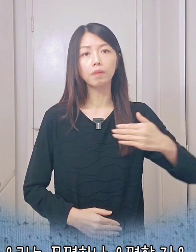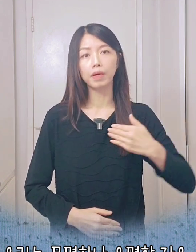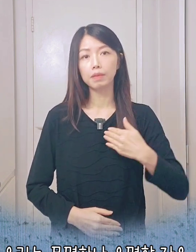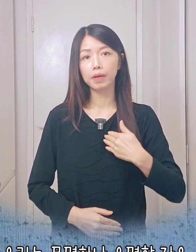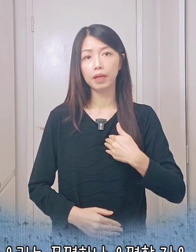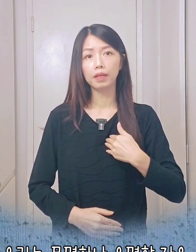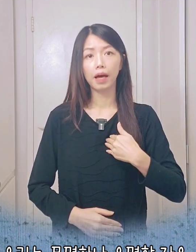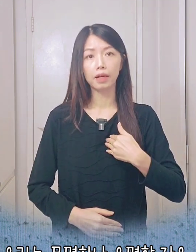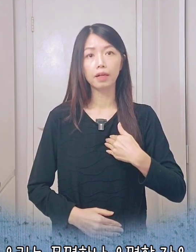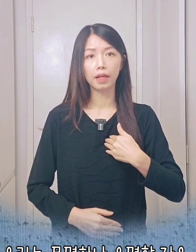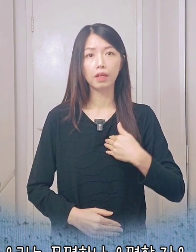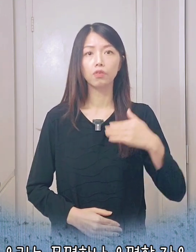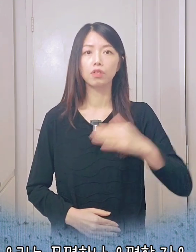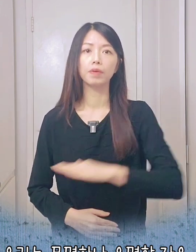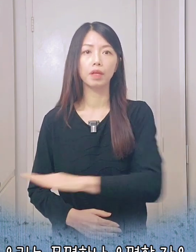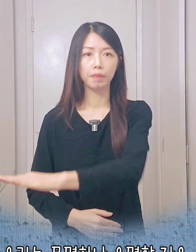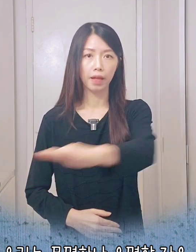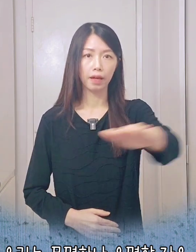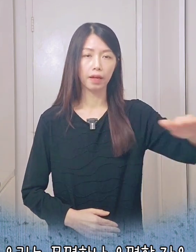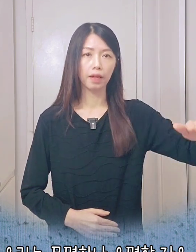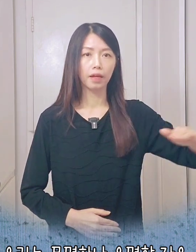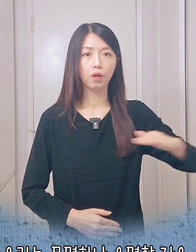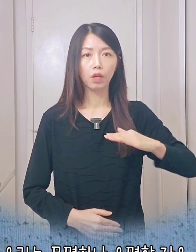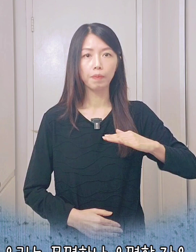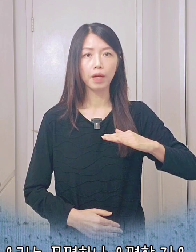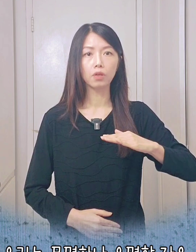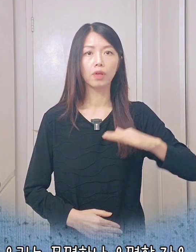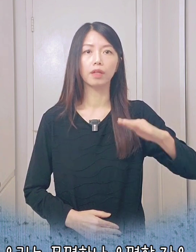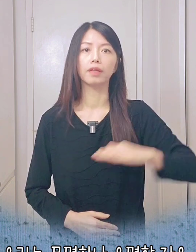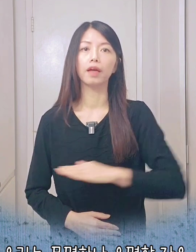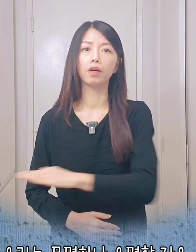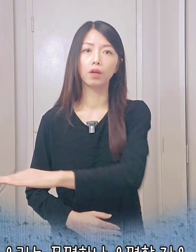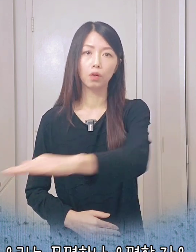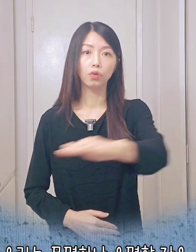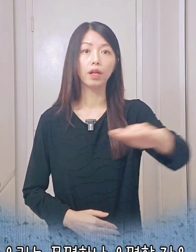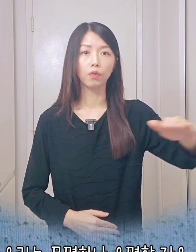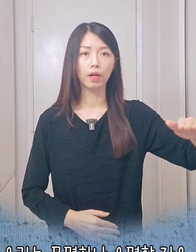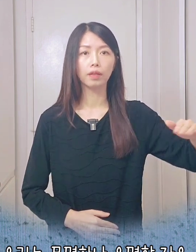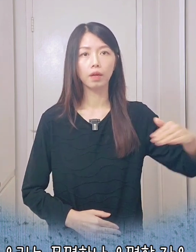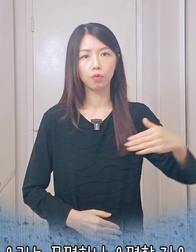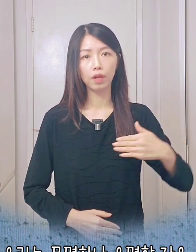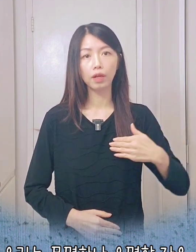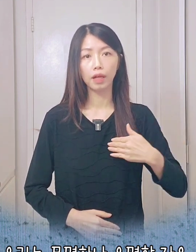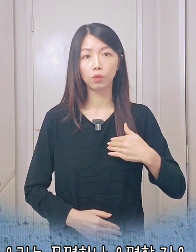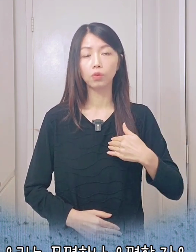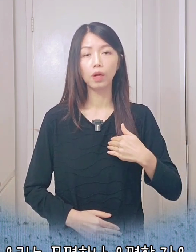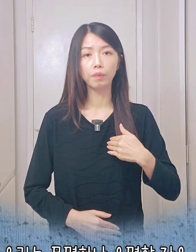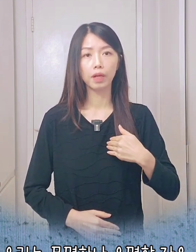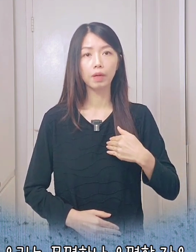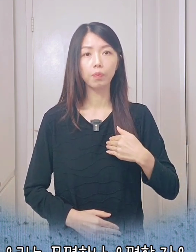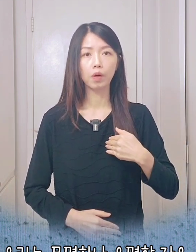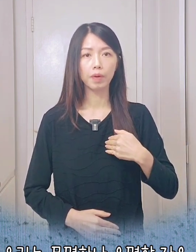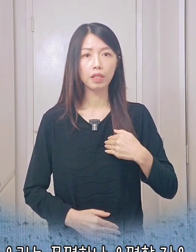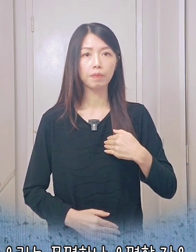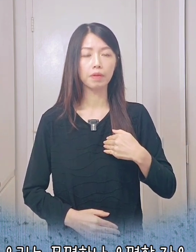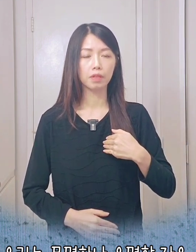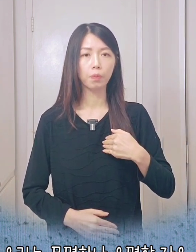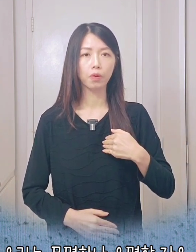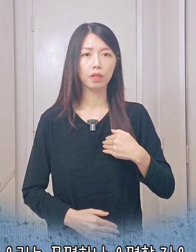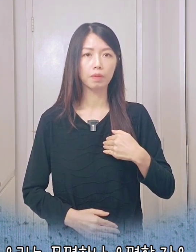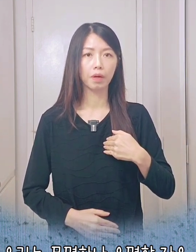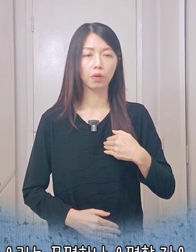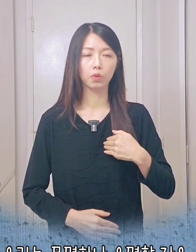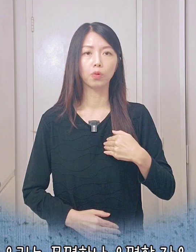돌려주시고 마지막에 나를 가리켜 주시면 됩니다. 이렇게만 하셔도 되는데요. 우리라고 했기 때문에 나도 함께 포함을